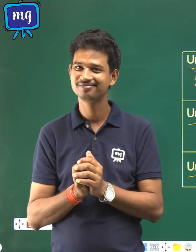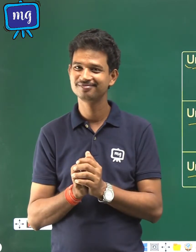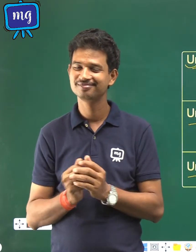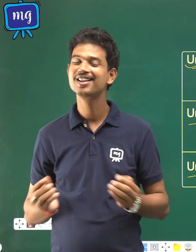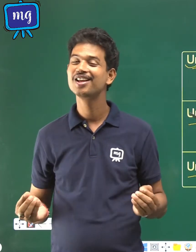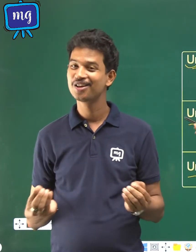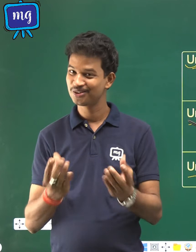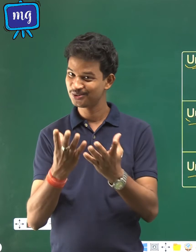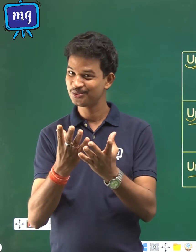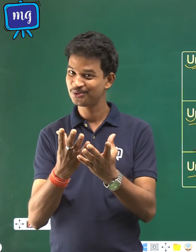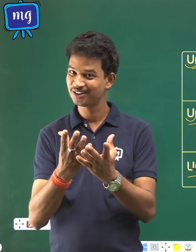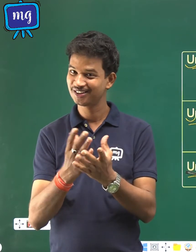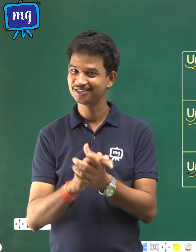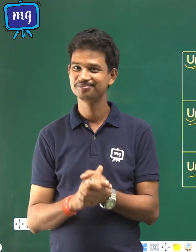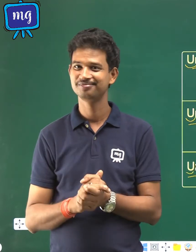शुरू होते हैं.